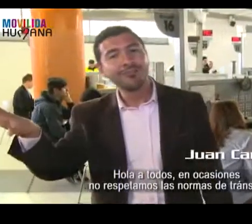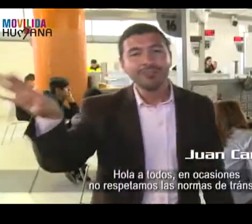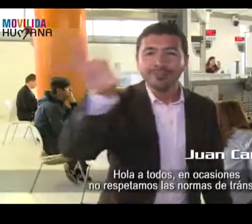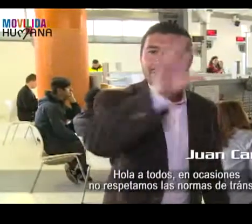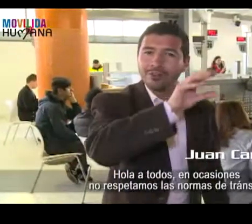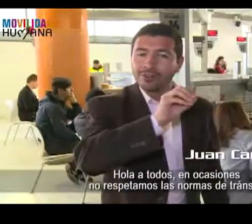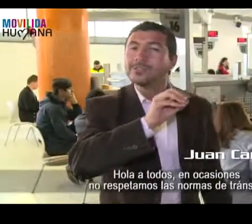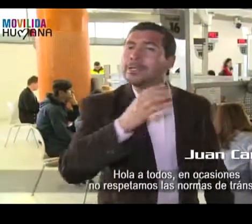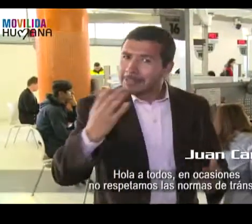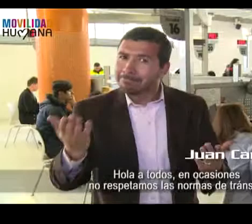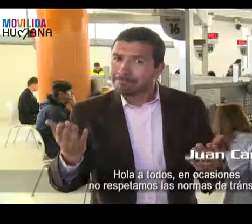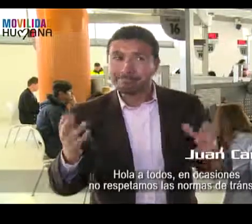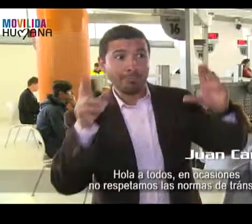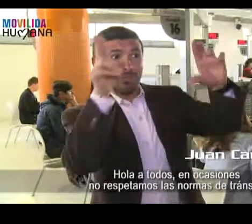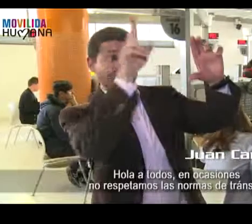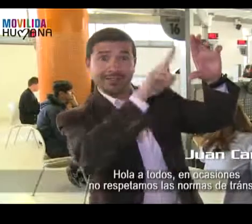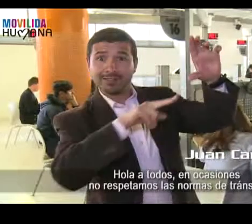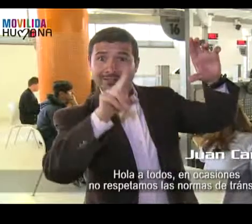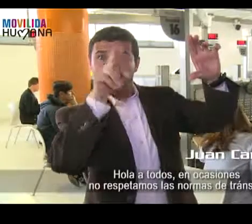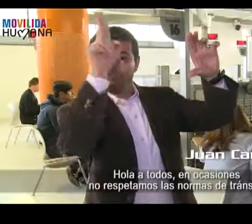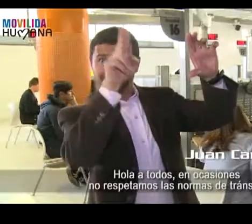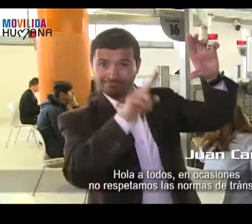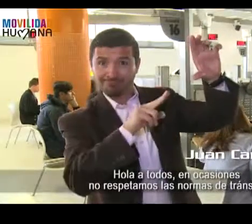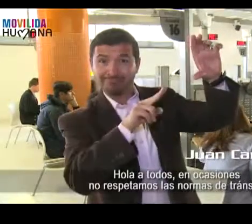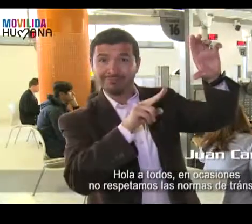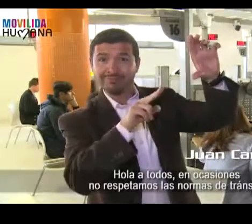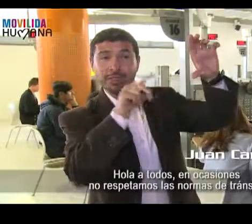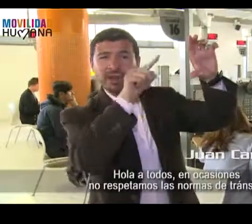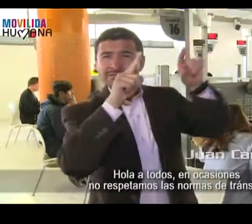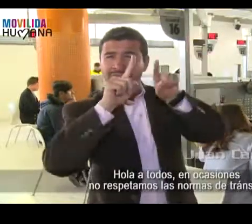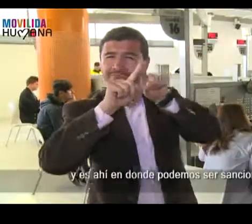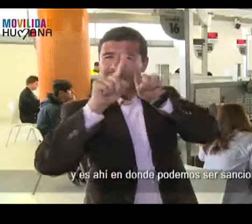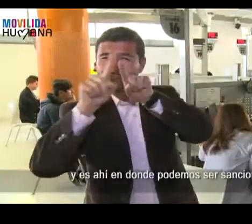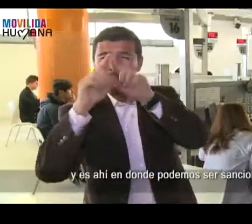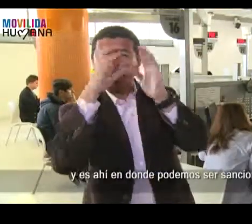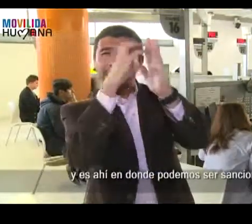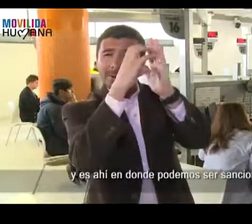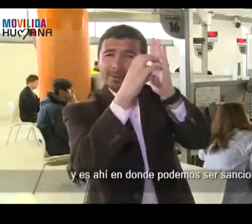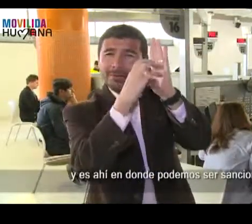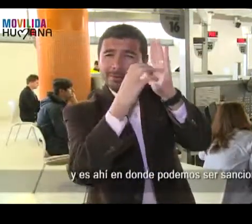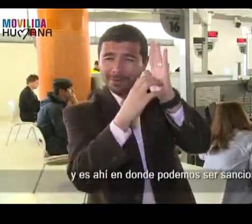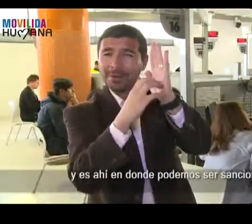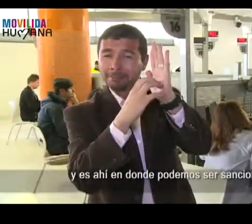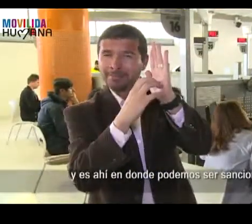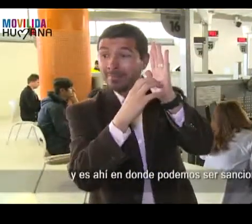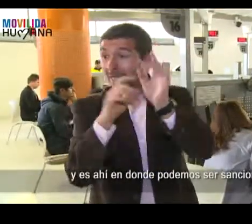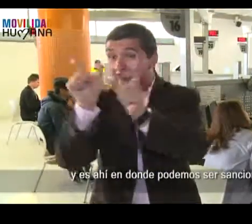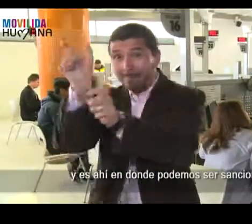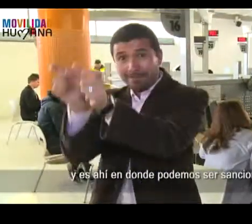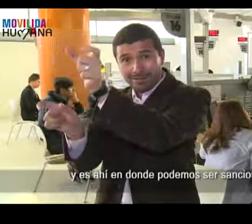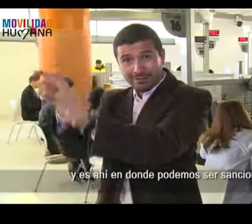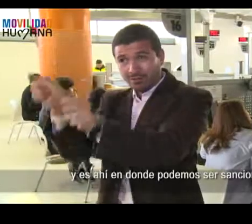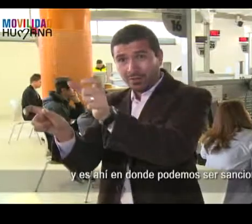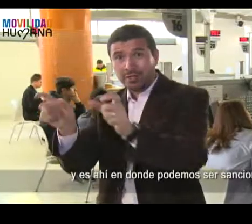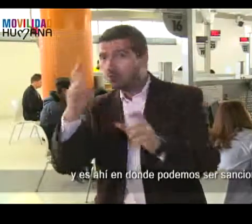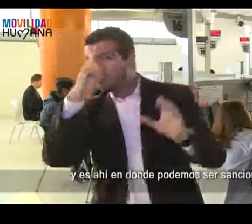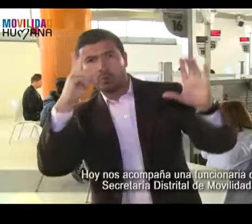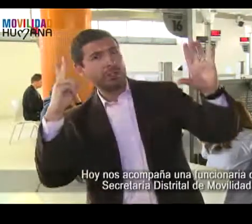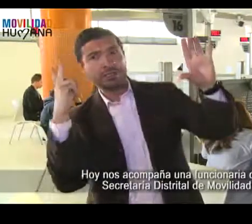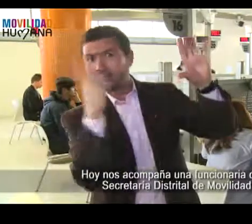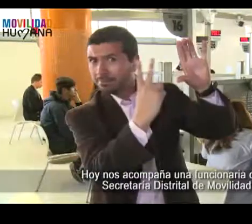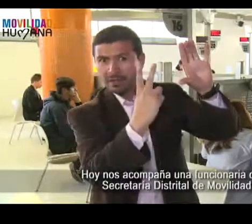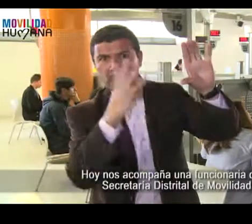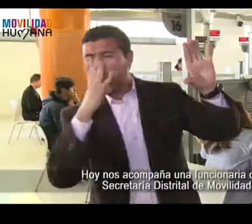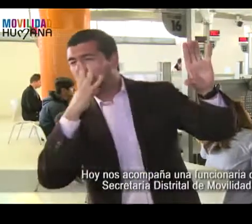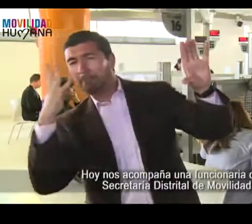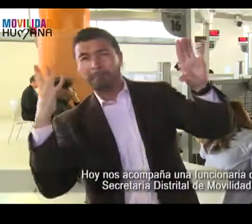Hola a todos. En ocasiones no respetamos las normas de tránsito y es ahí en donde podemos ser sancionados. Hoy